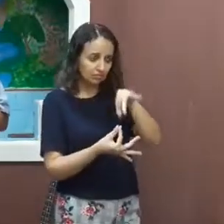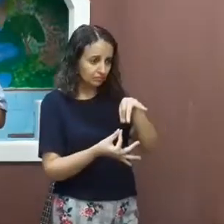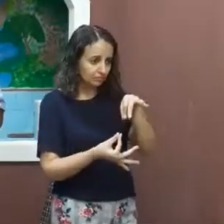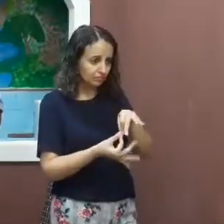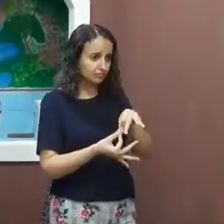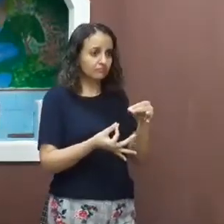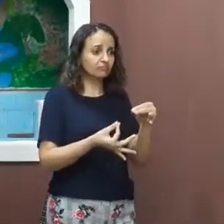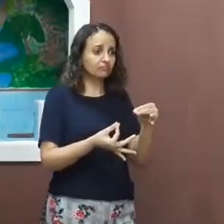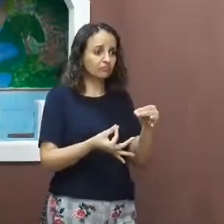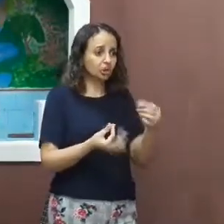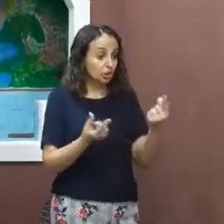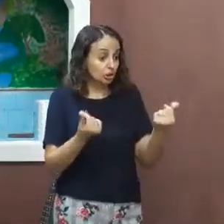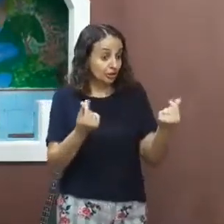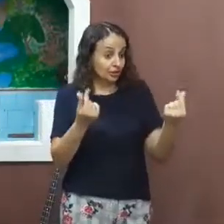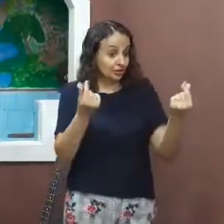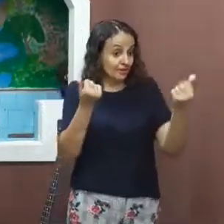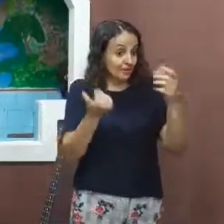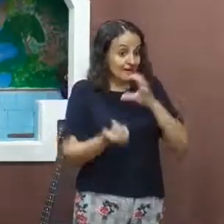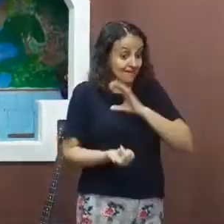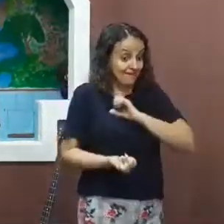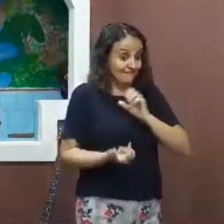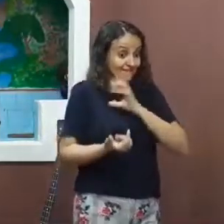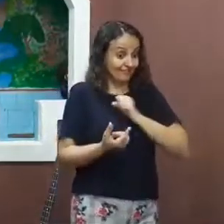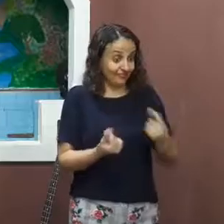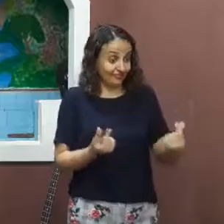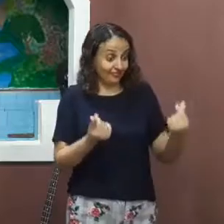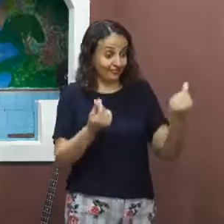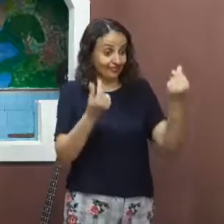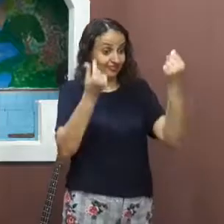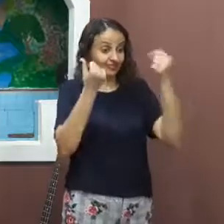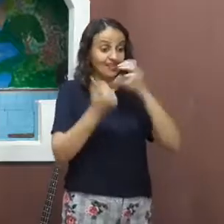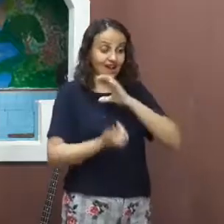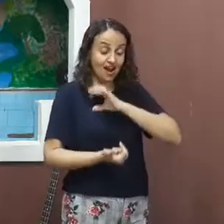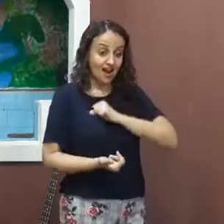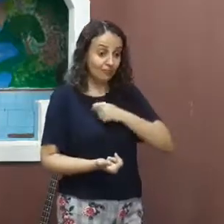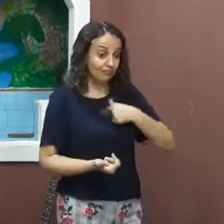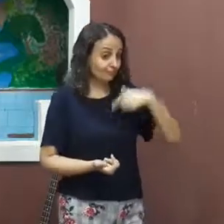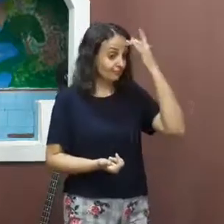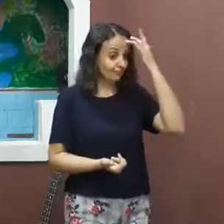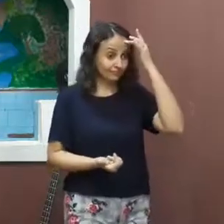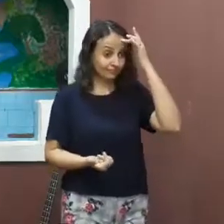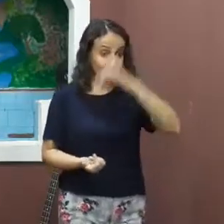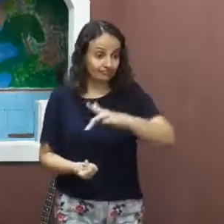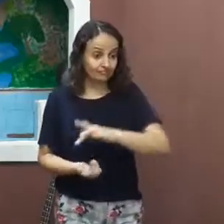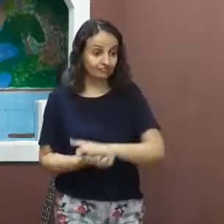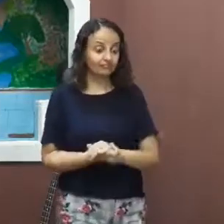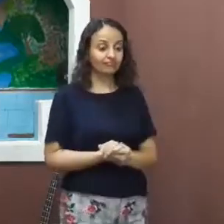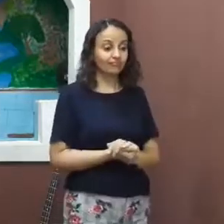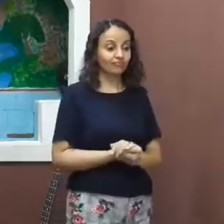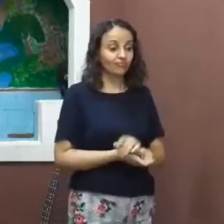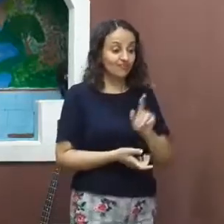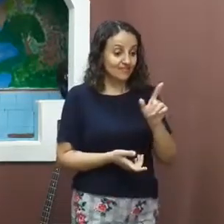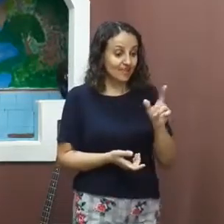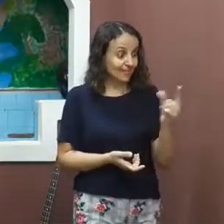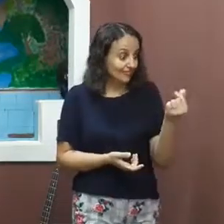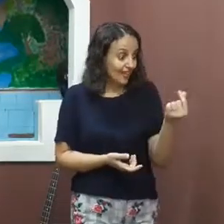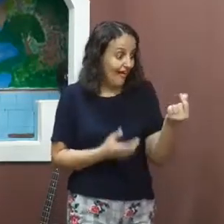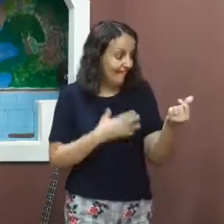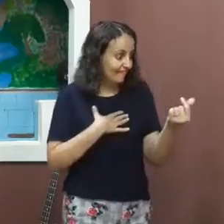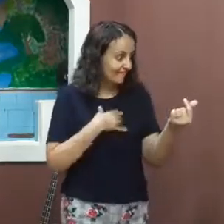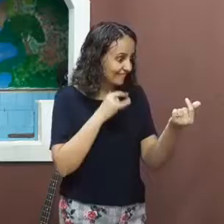amor ao dinheiro, a qual a Bíblia fala a raiz de todos os males. Você é altamente apegado ao